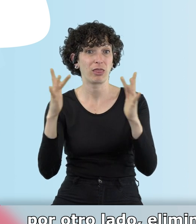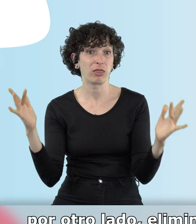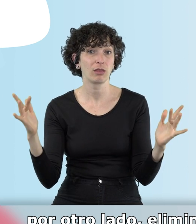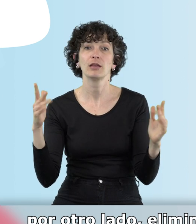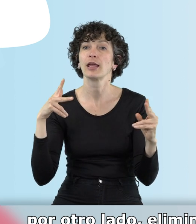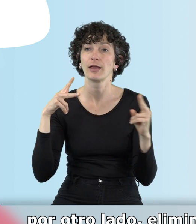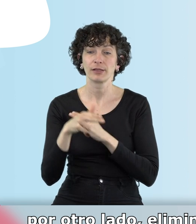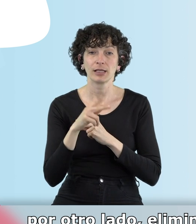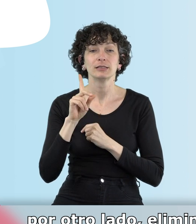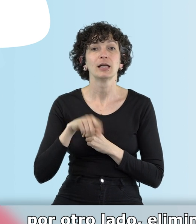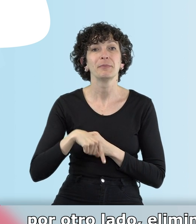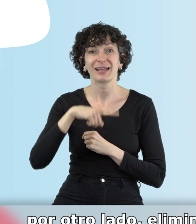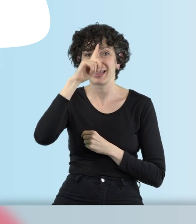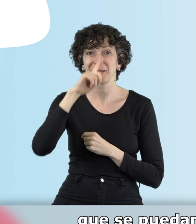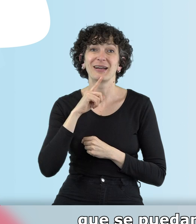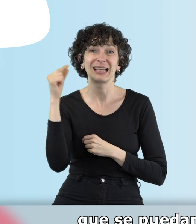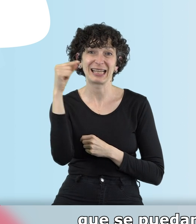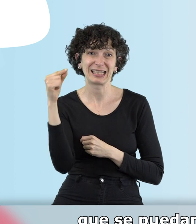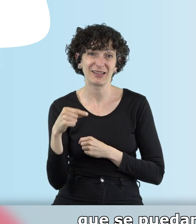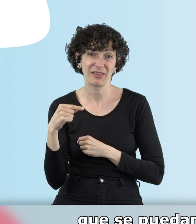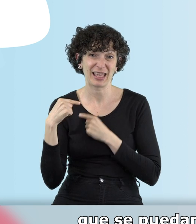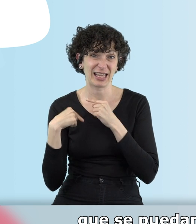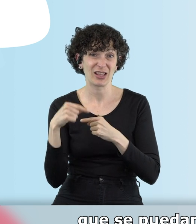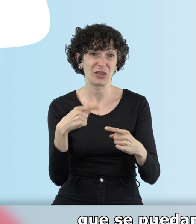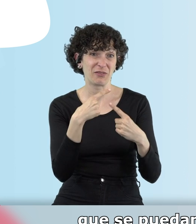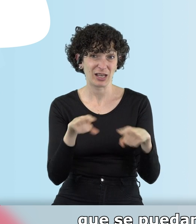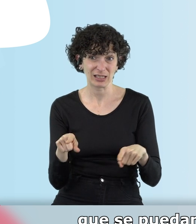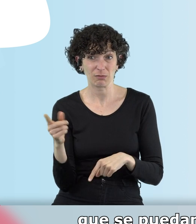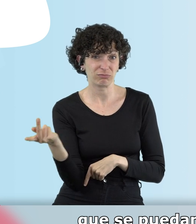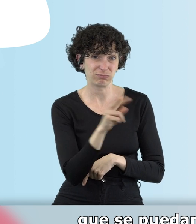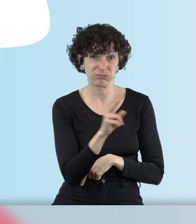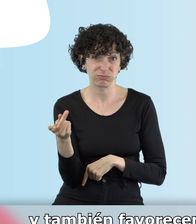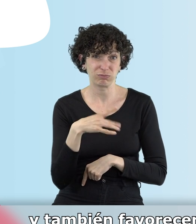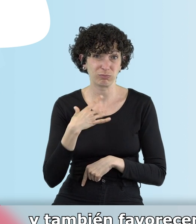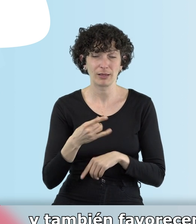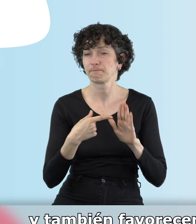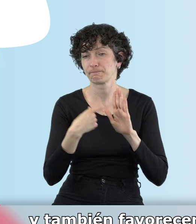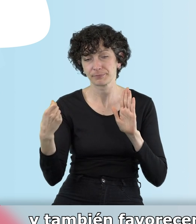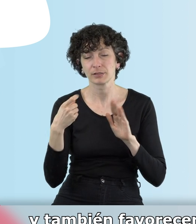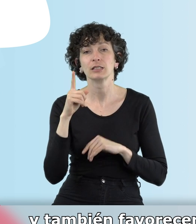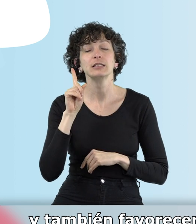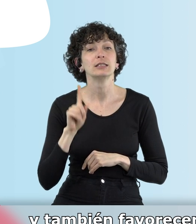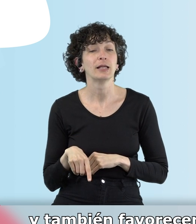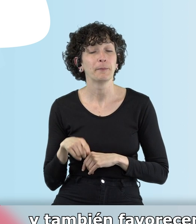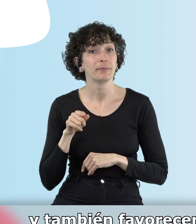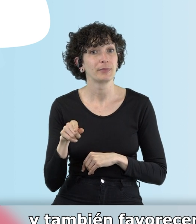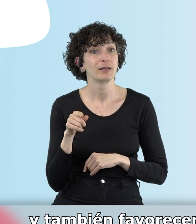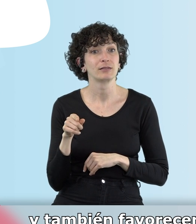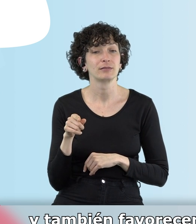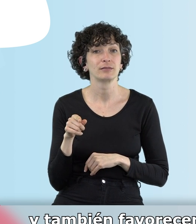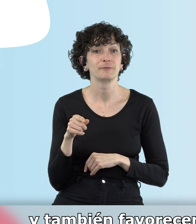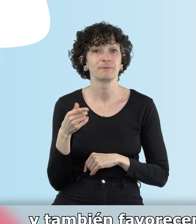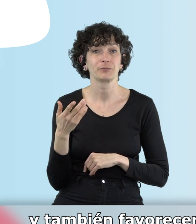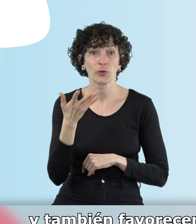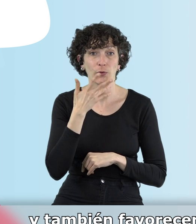lado, eliminar estereotipos intergeneracionales que se puedan producir en las dos direcciones, y también favorecer el